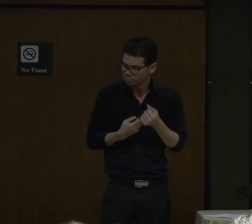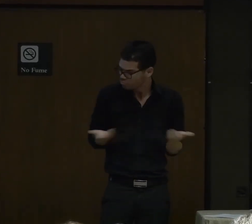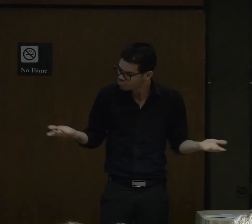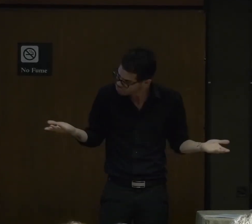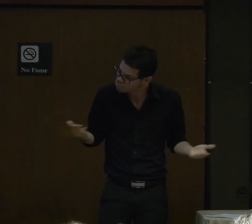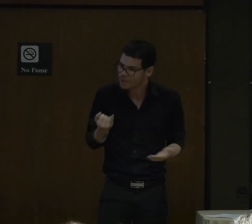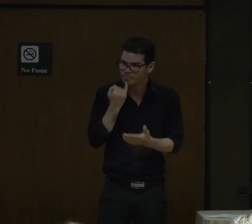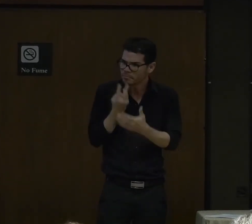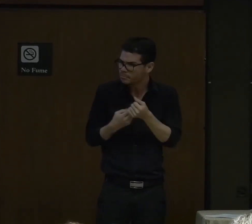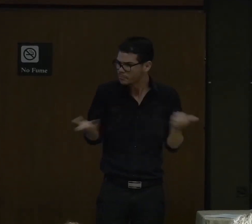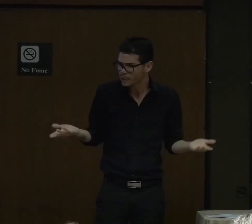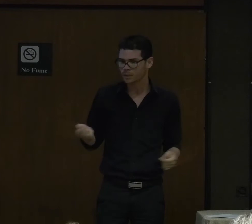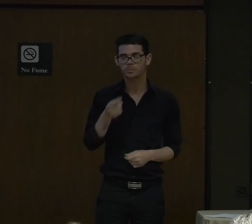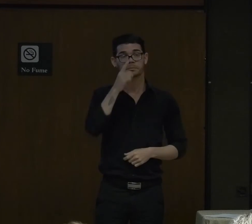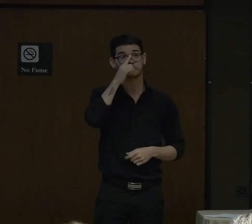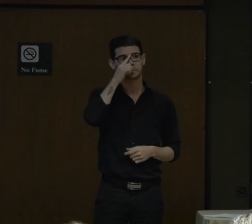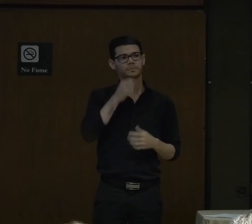Bien, entonces